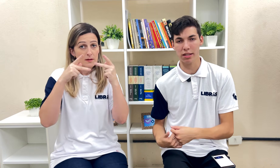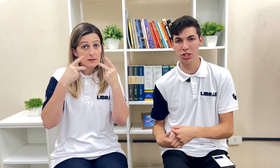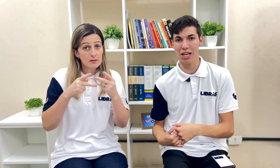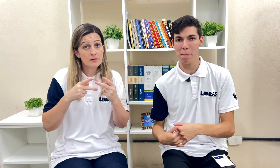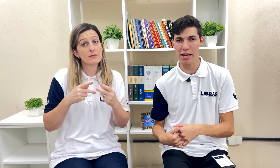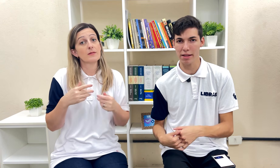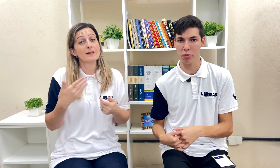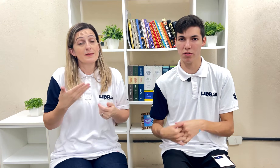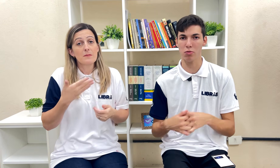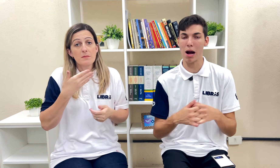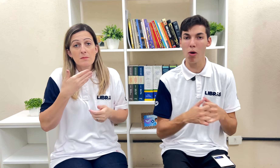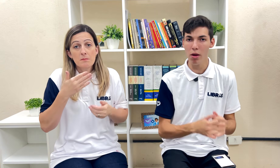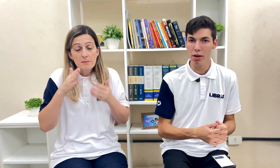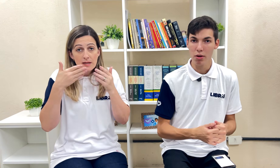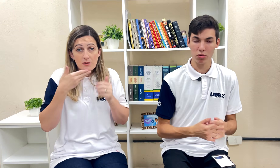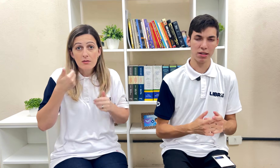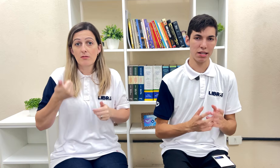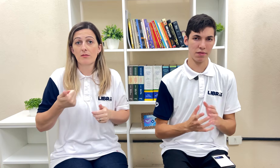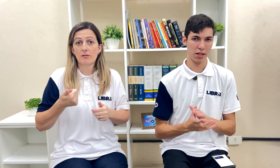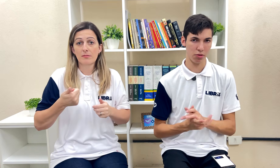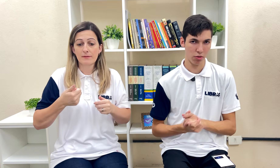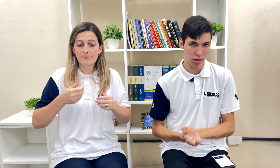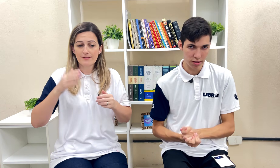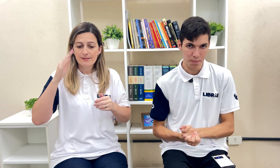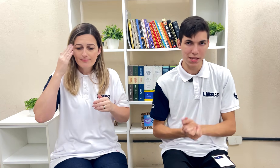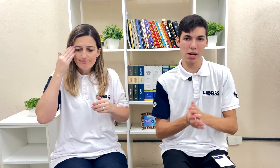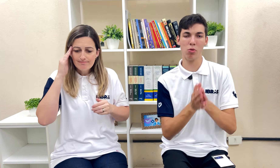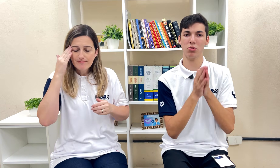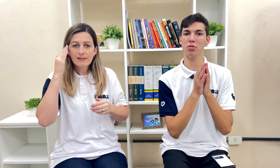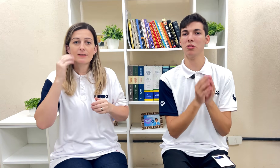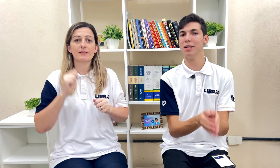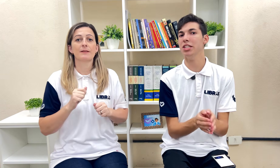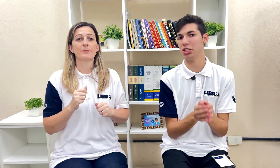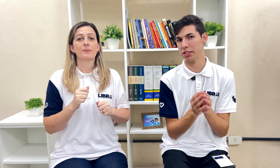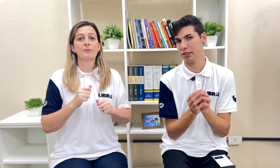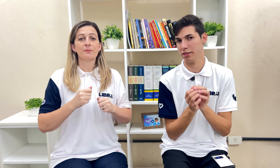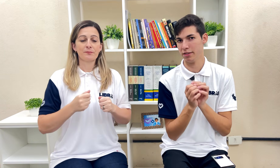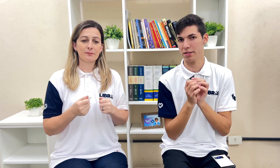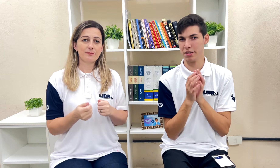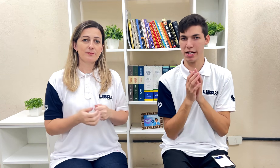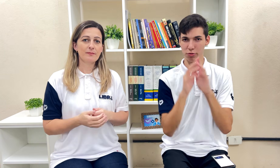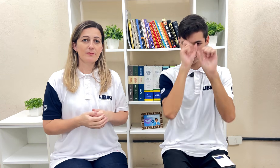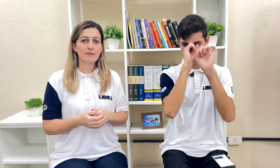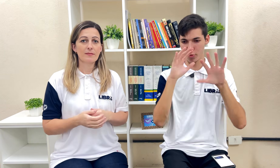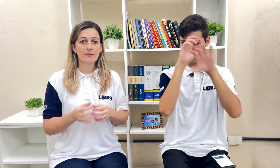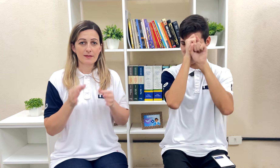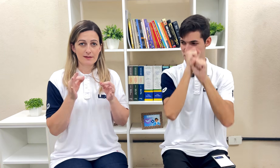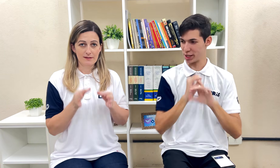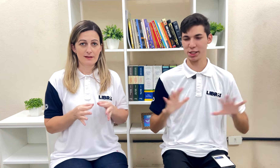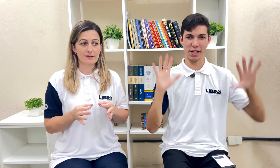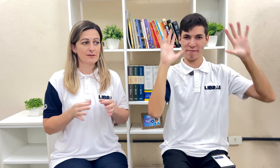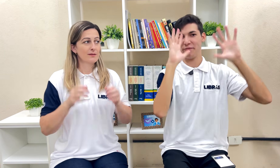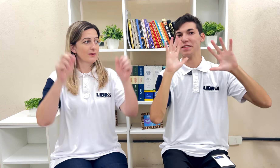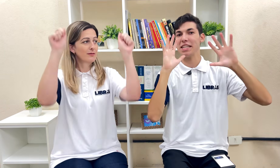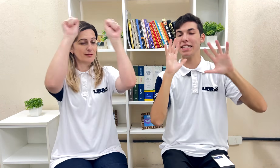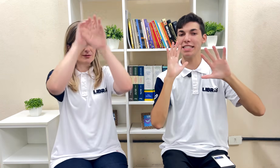de aprender o visual, os classificadores e a construção imagética. Certo? Construção imagética.